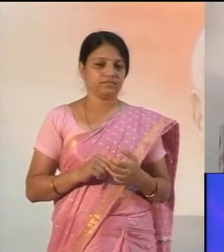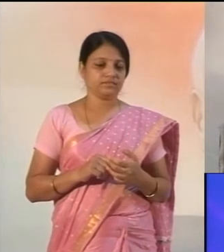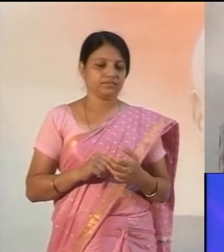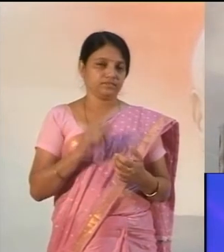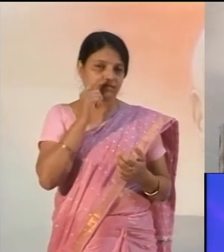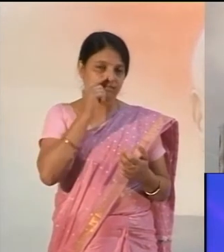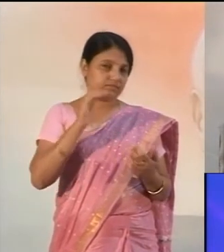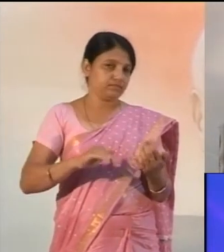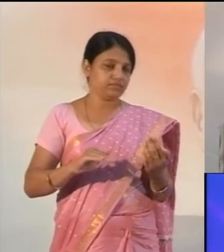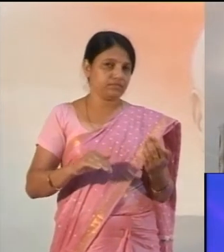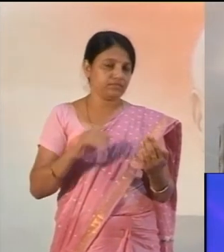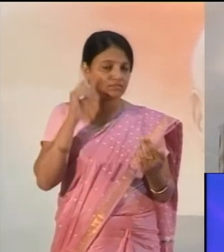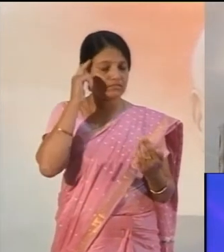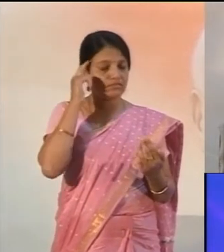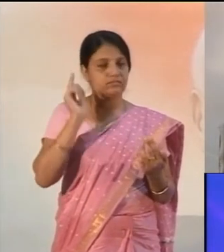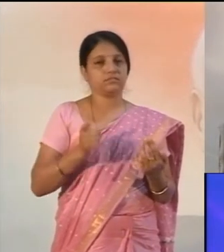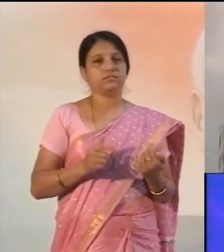बच्चे ने सोचा,